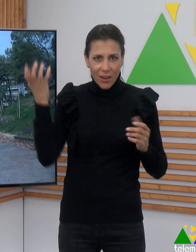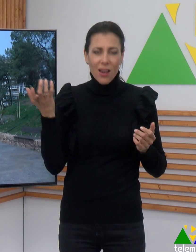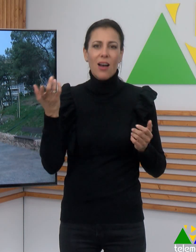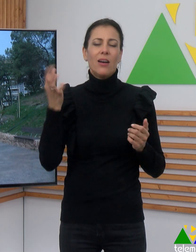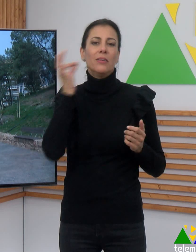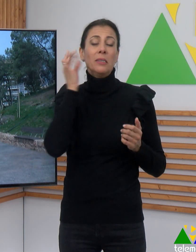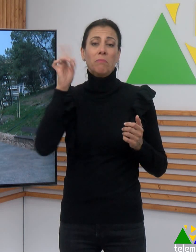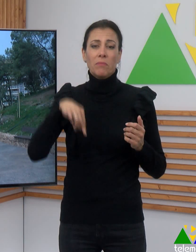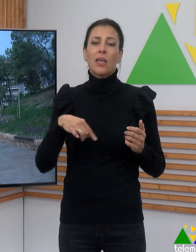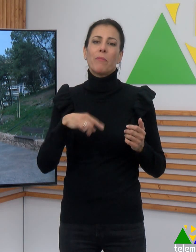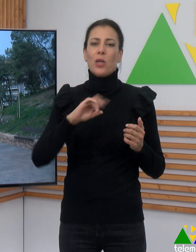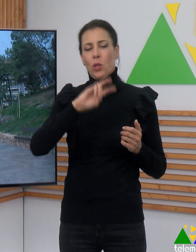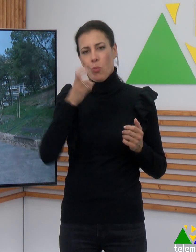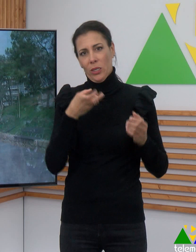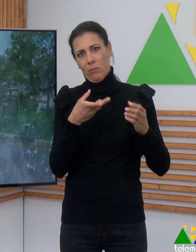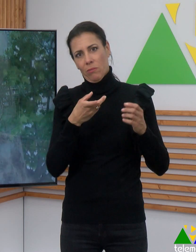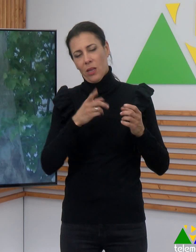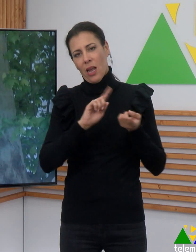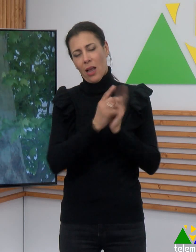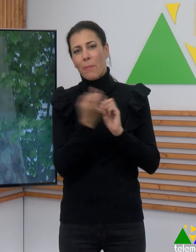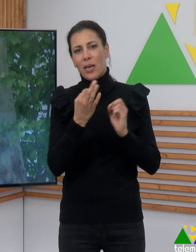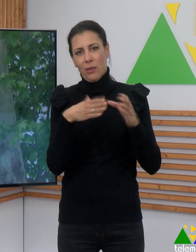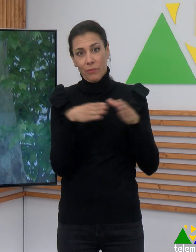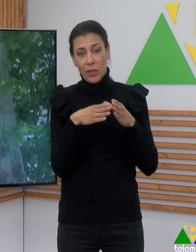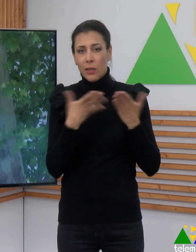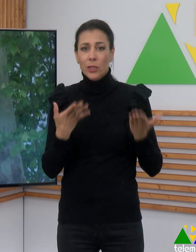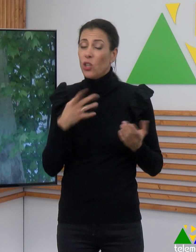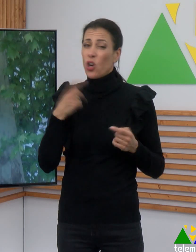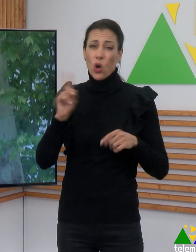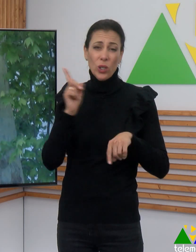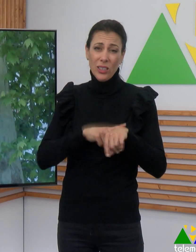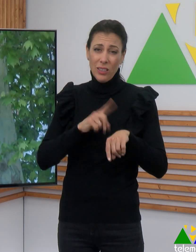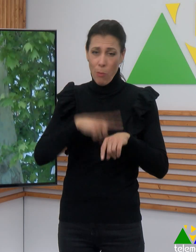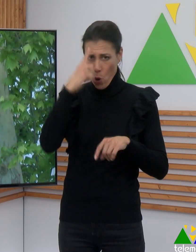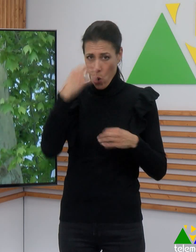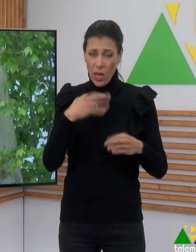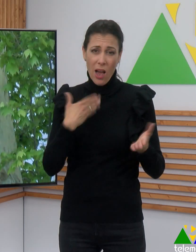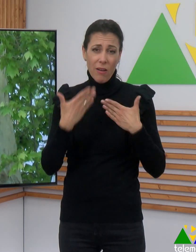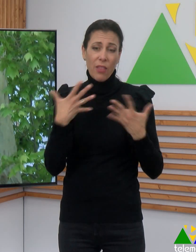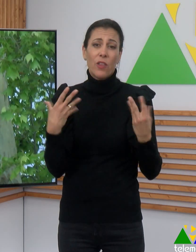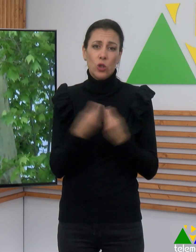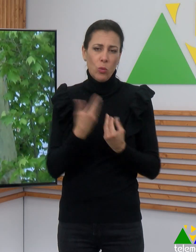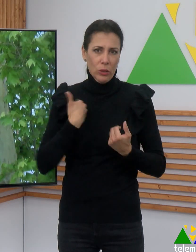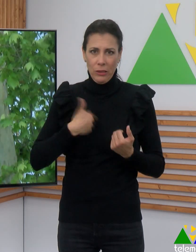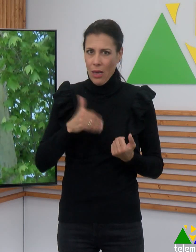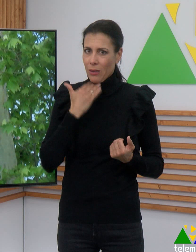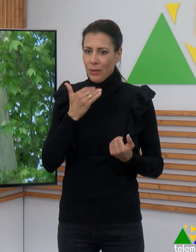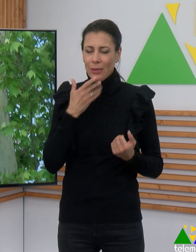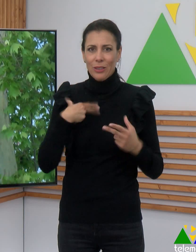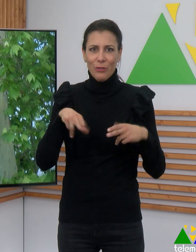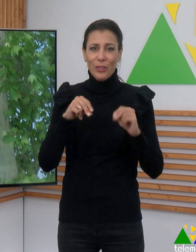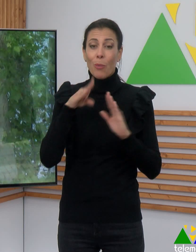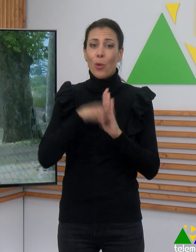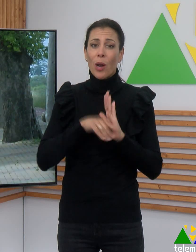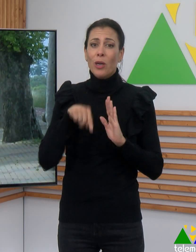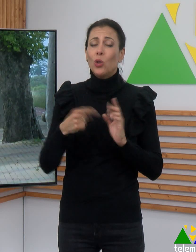y después santuario, ¿no? De nuestra Virgen de la Cabeza. No nos va a dar tiempo lógicamente, hablarle de todo porque ya prácticamente se nos está acabando el programa. Esto